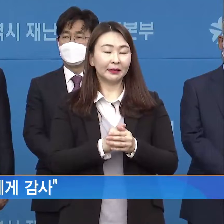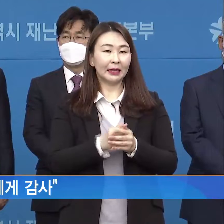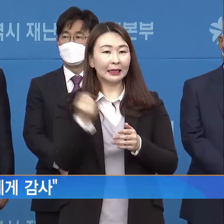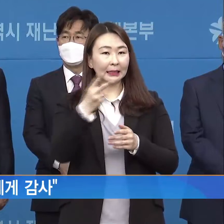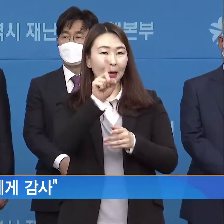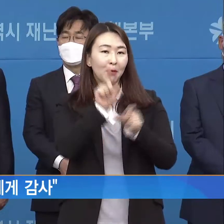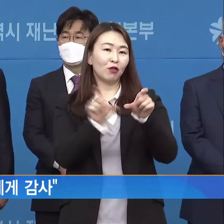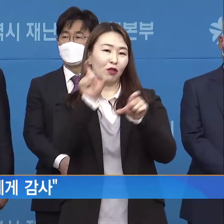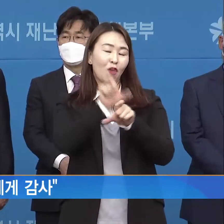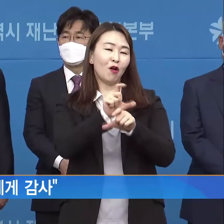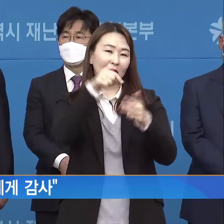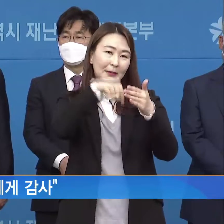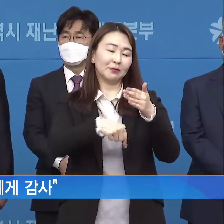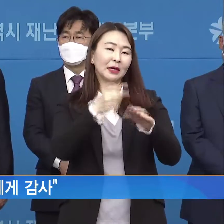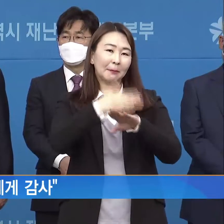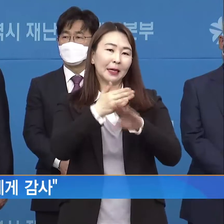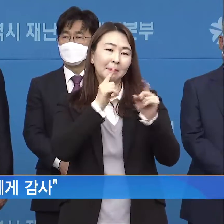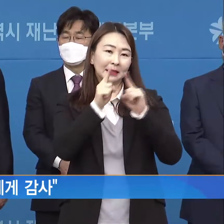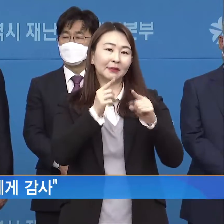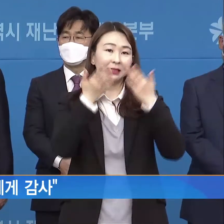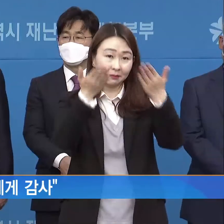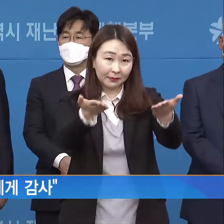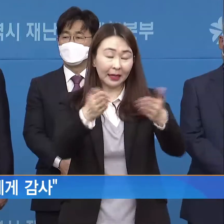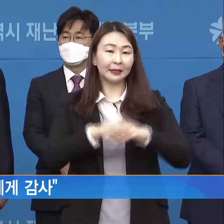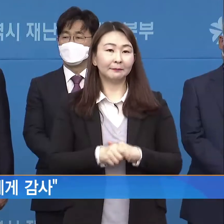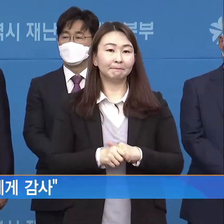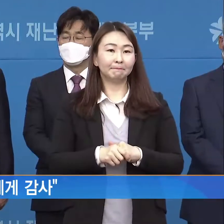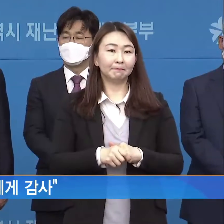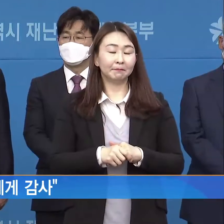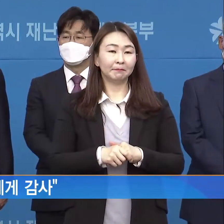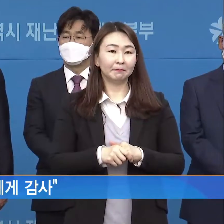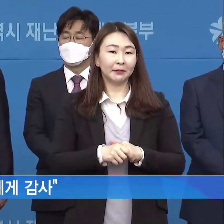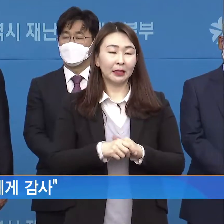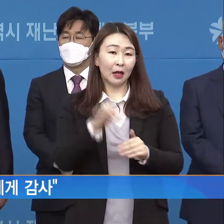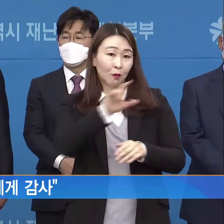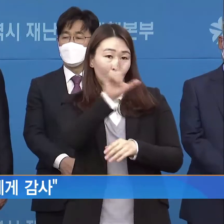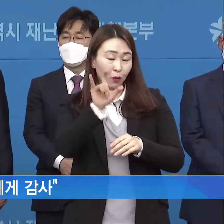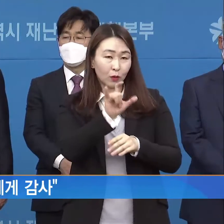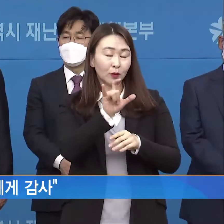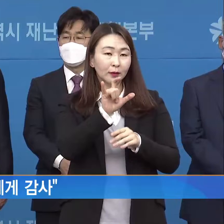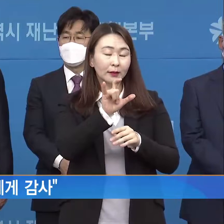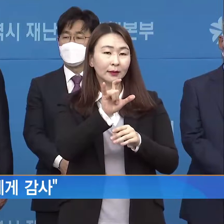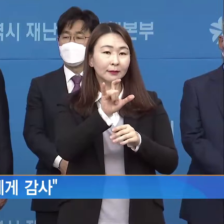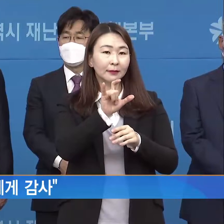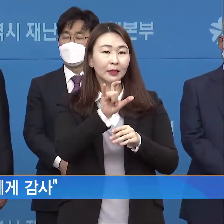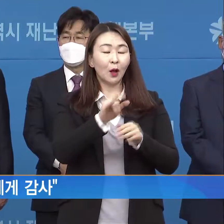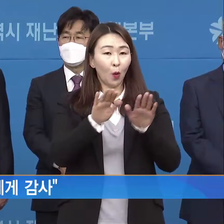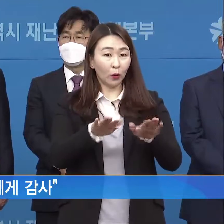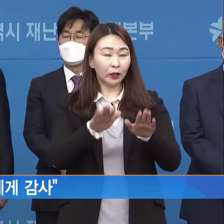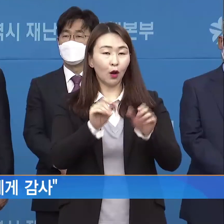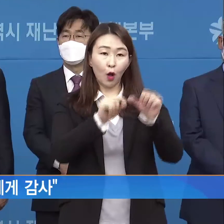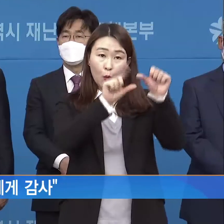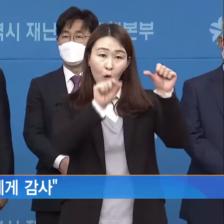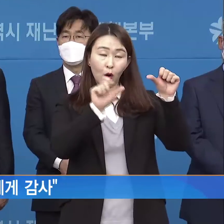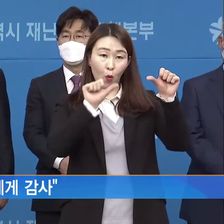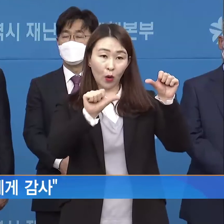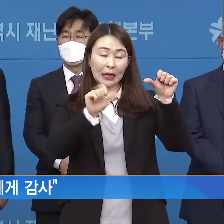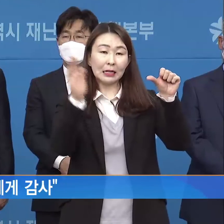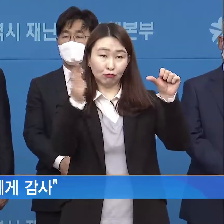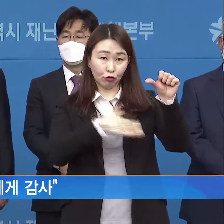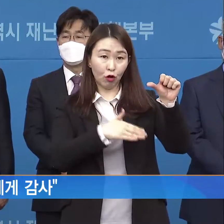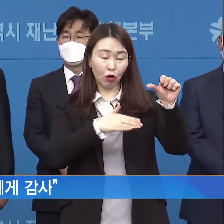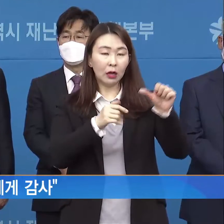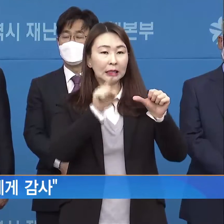한번 깊은 감사 인사를 드립니다. 이제 코로나19 전국은 오는 5월